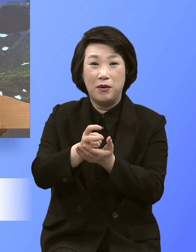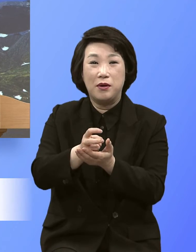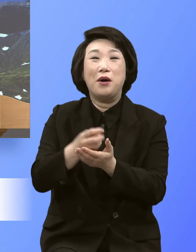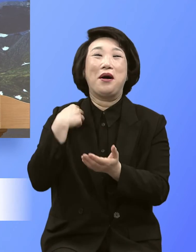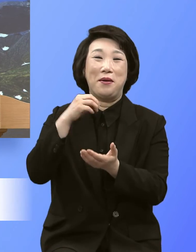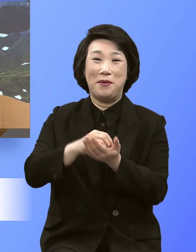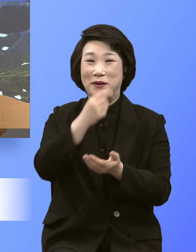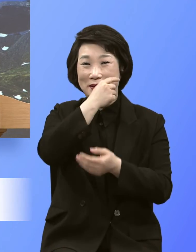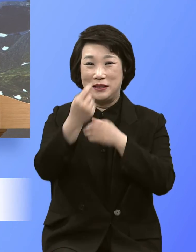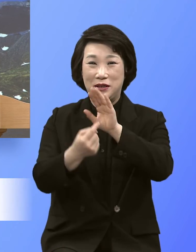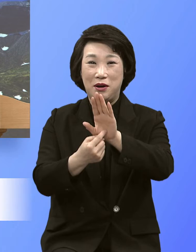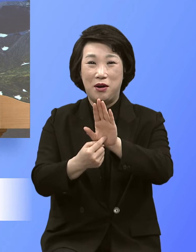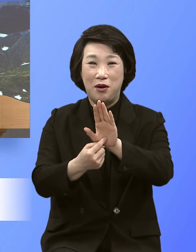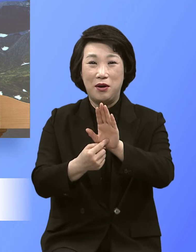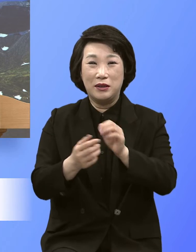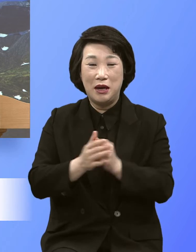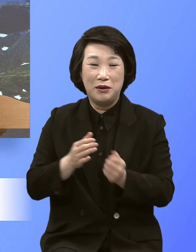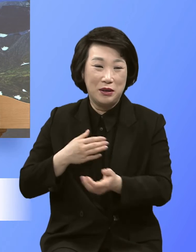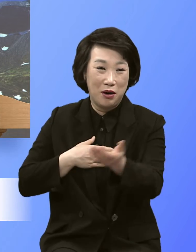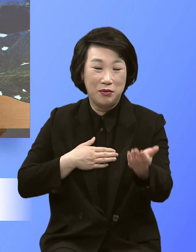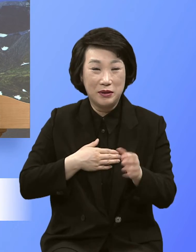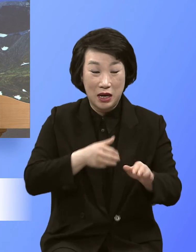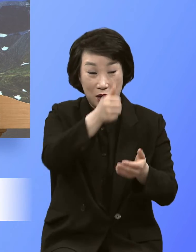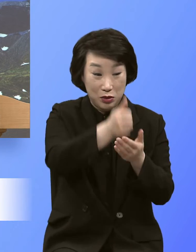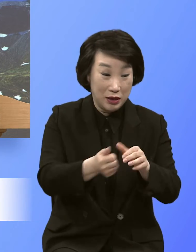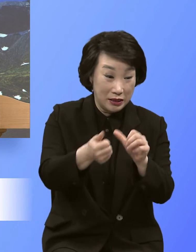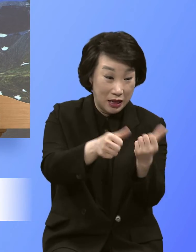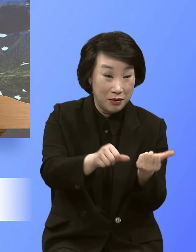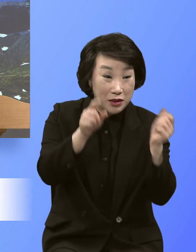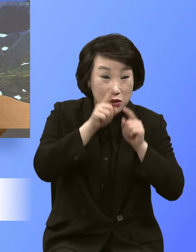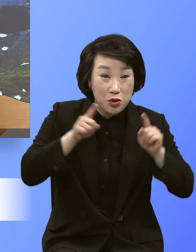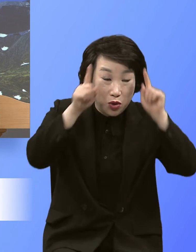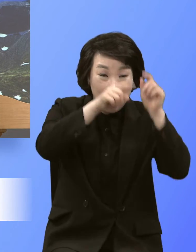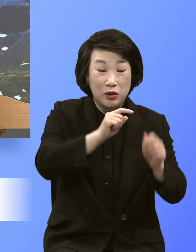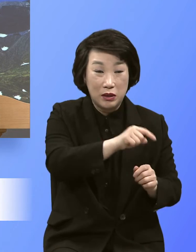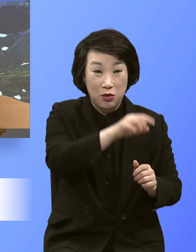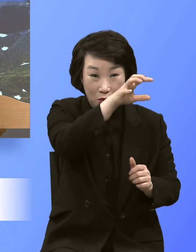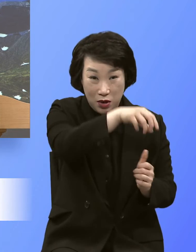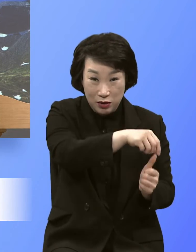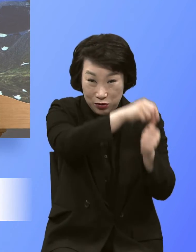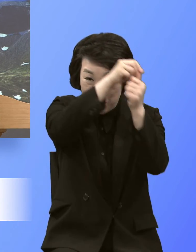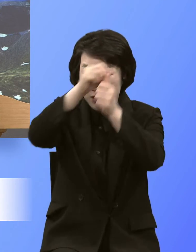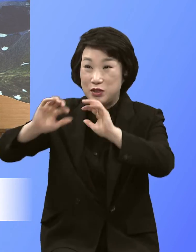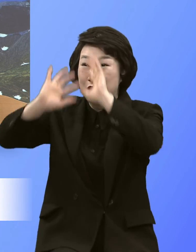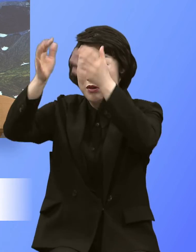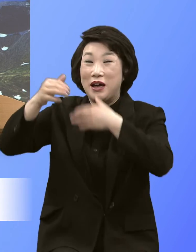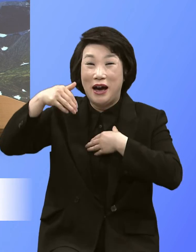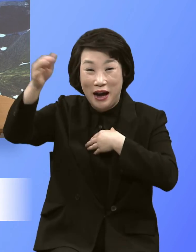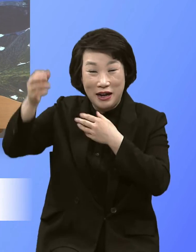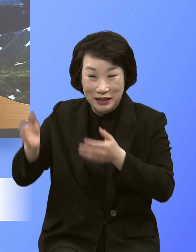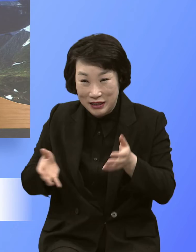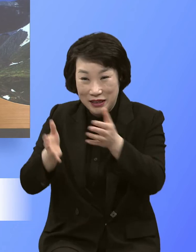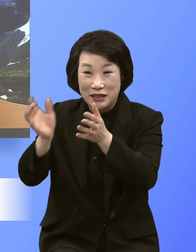증거입니다. 그래서 여러분은 죄와 사망과 지옥에서 천국 갈 길이 예수로